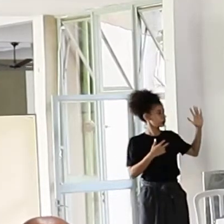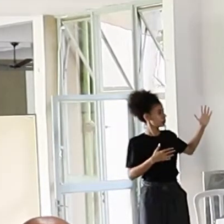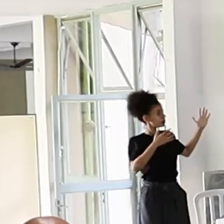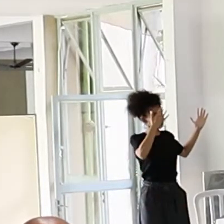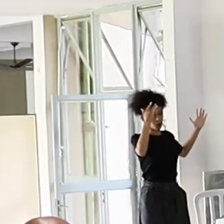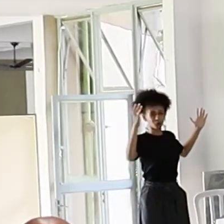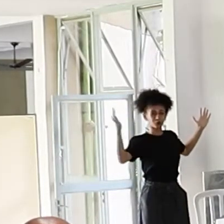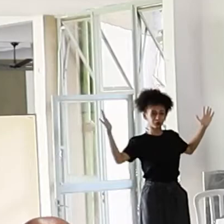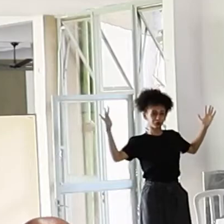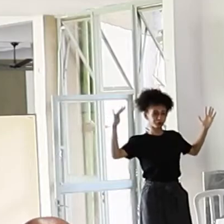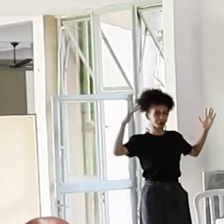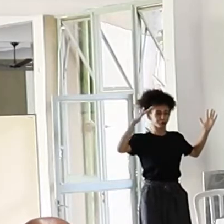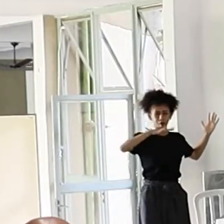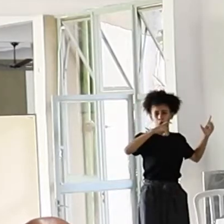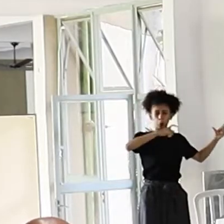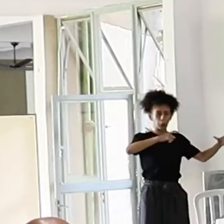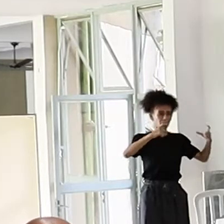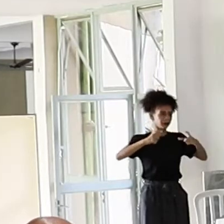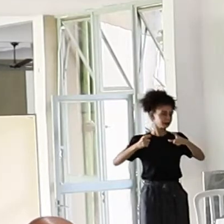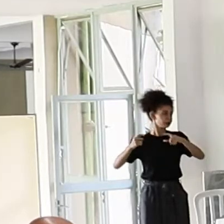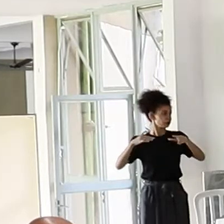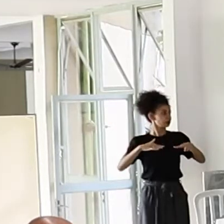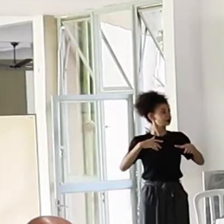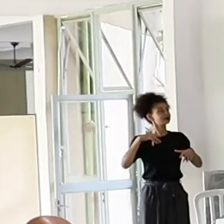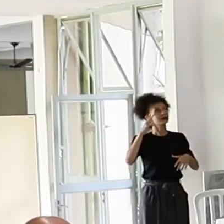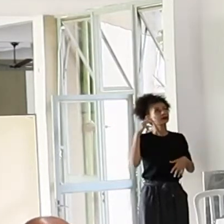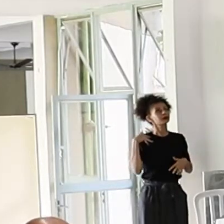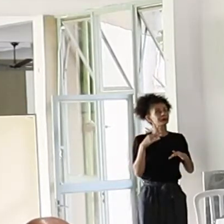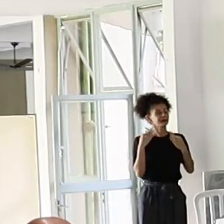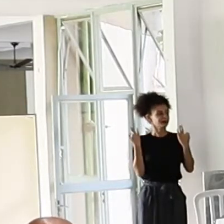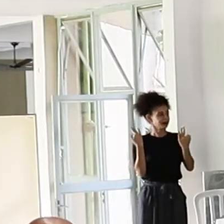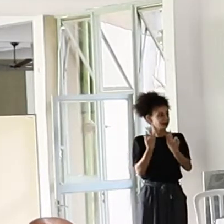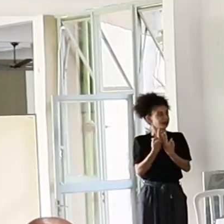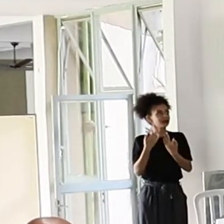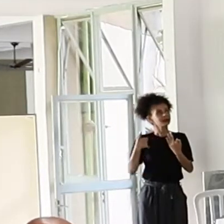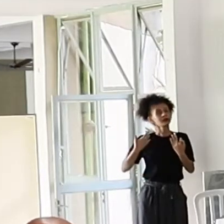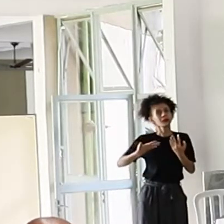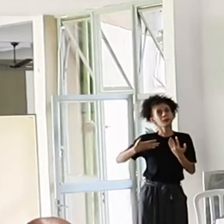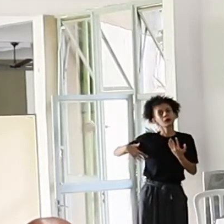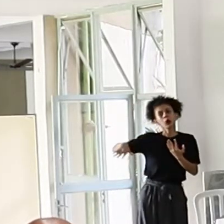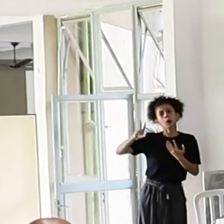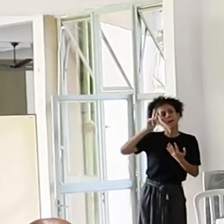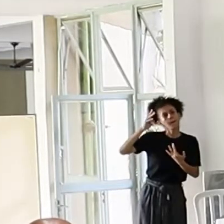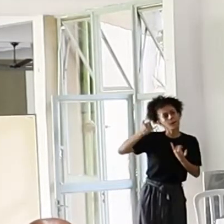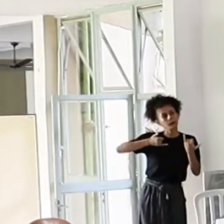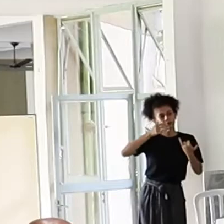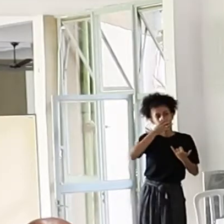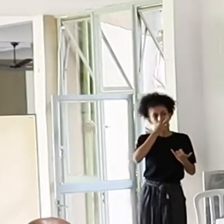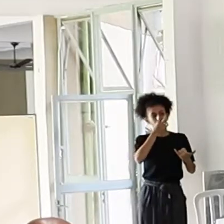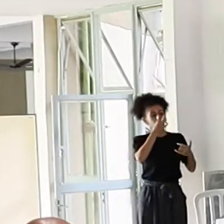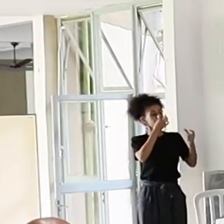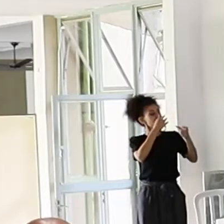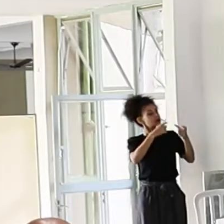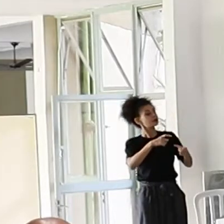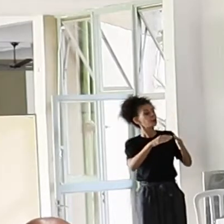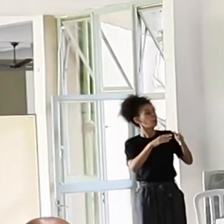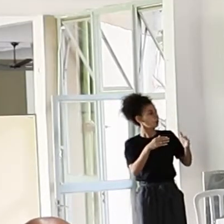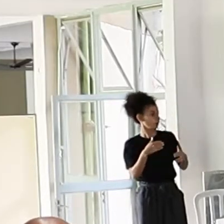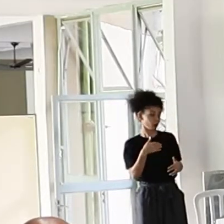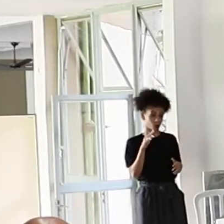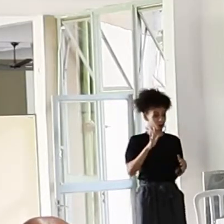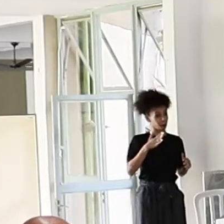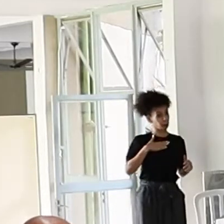vem gente de tudo quanto e eu vejo pelos meus familiares eu vejo pelos meus amigos a gente chega aqui fala assim sei de onde